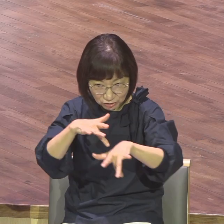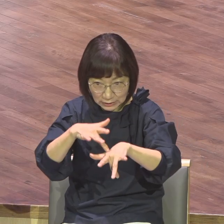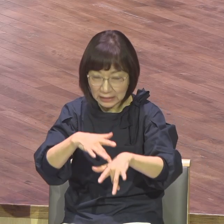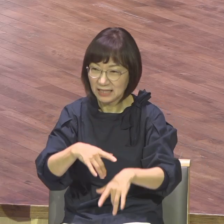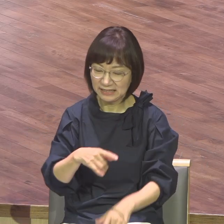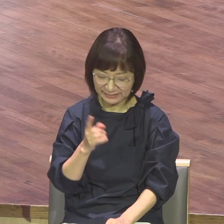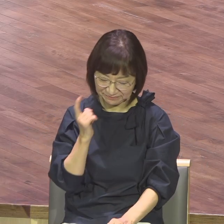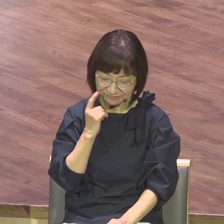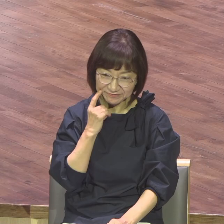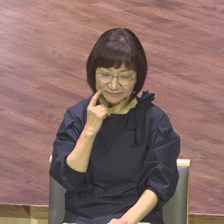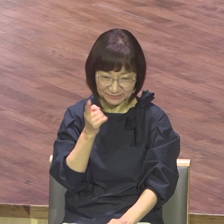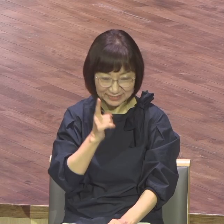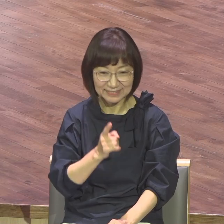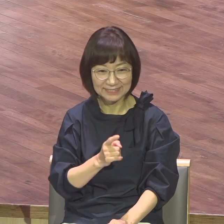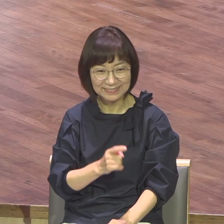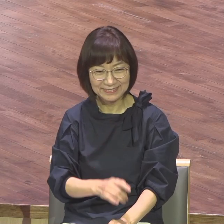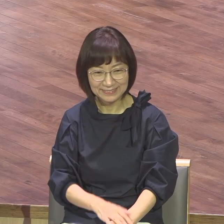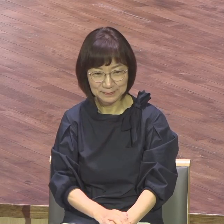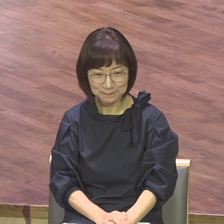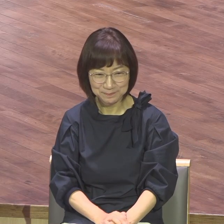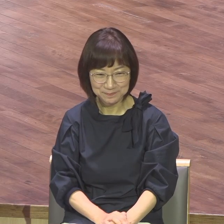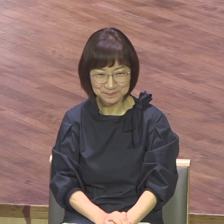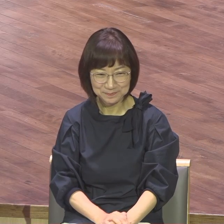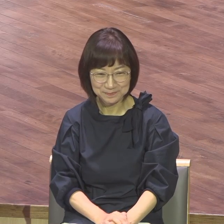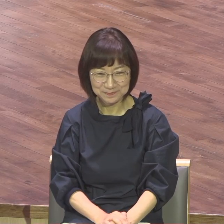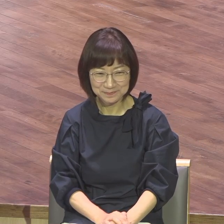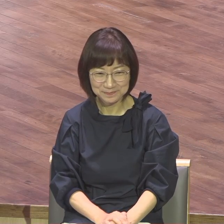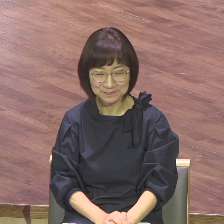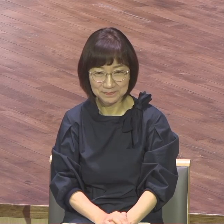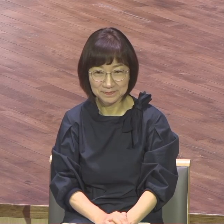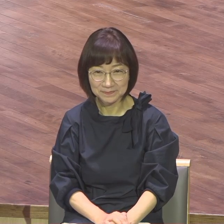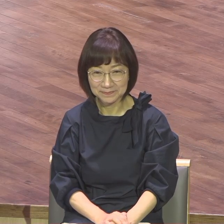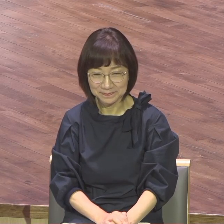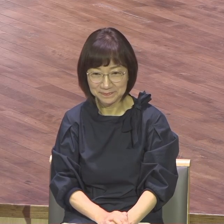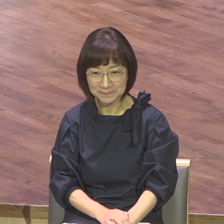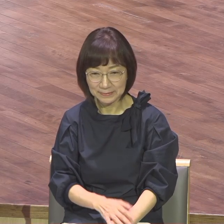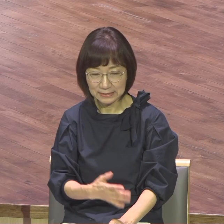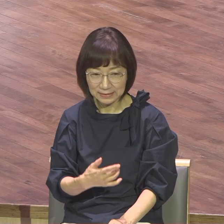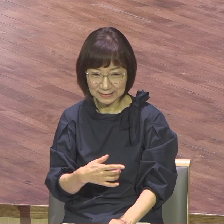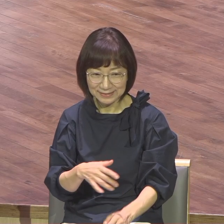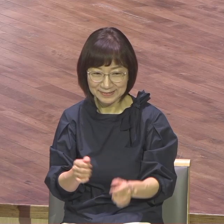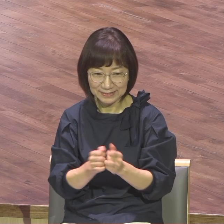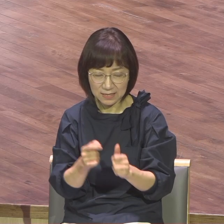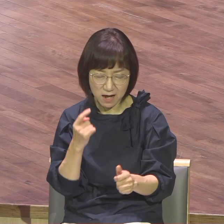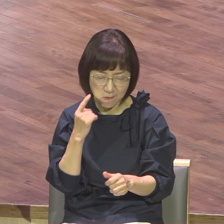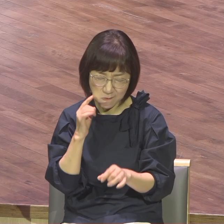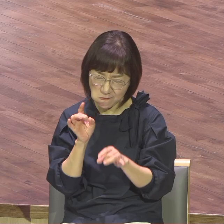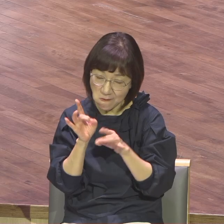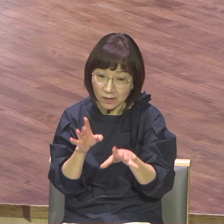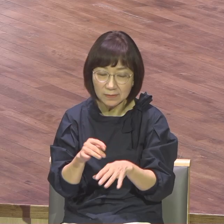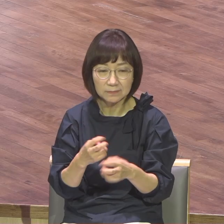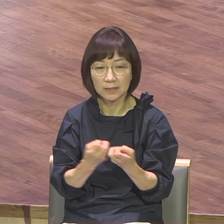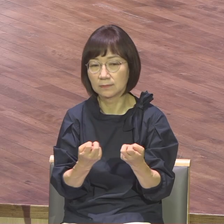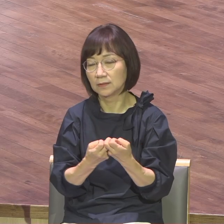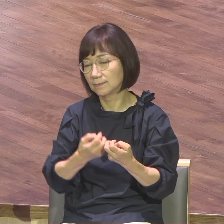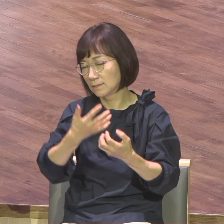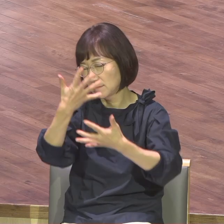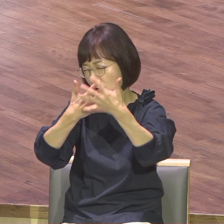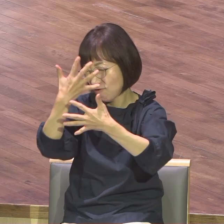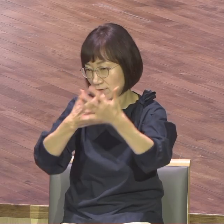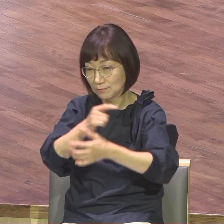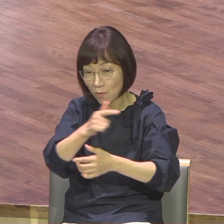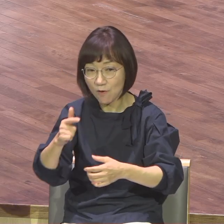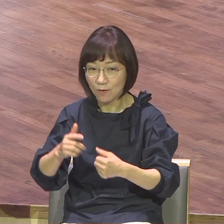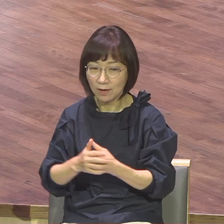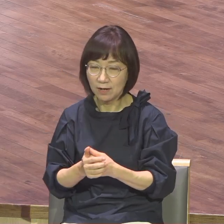하지만 몸을 틀기도 하지만은 사람 속이는 전문가거든요. 속임수예요. 여러분 가까운 친구들, 가까운 사람, 가족들